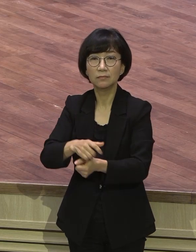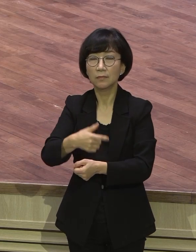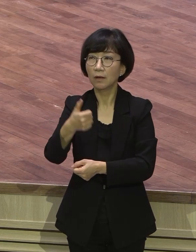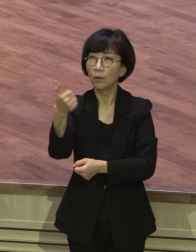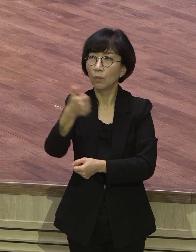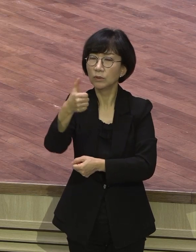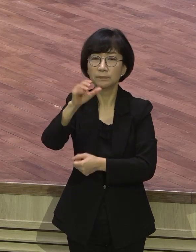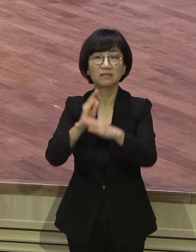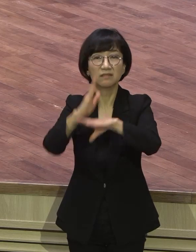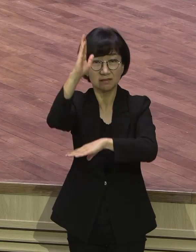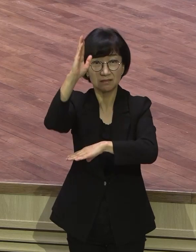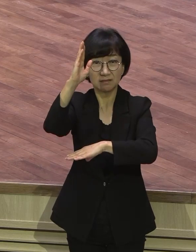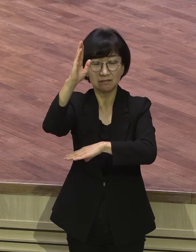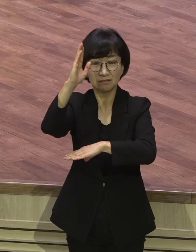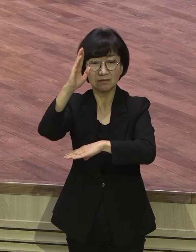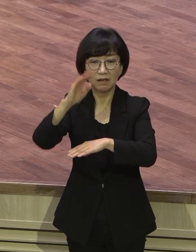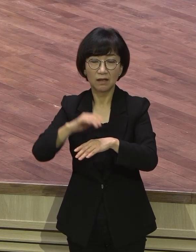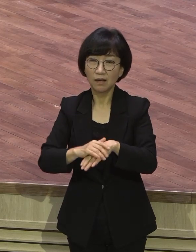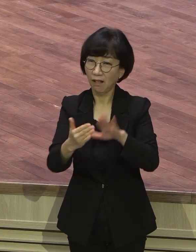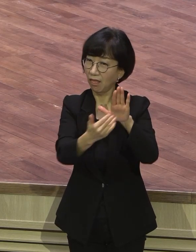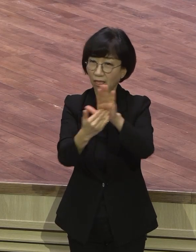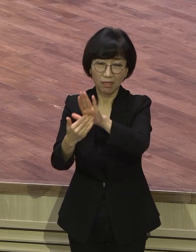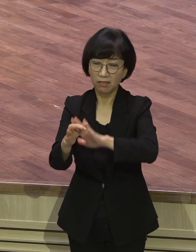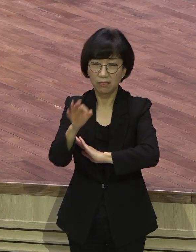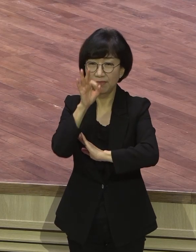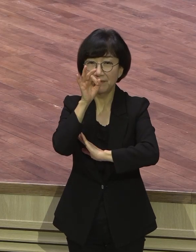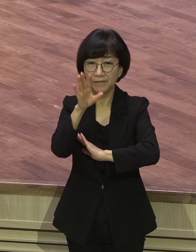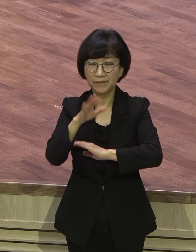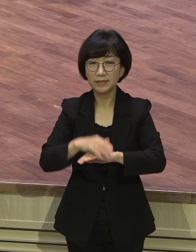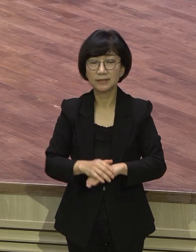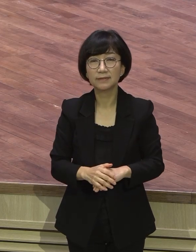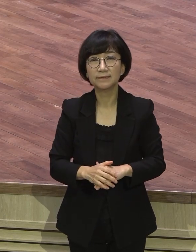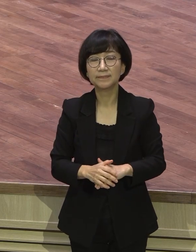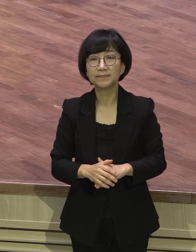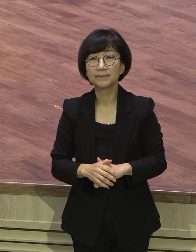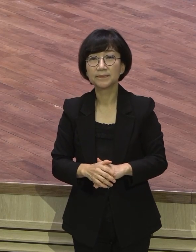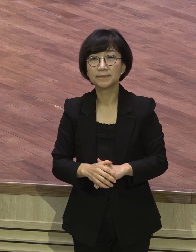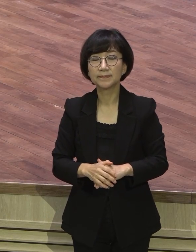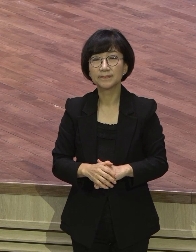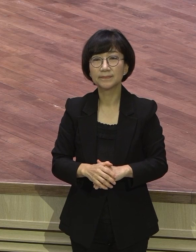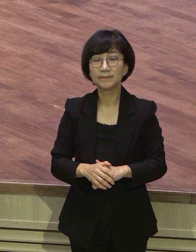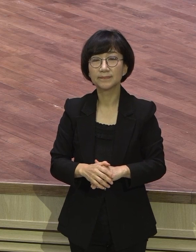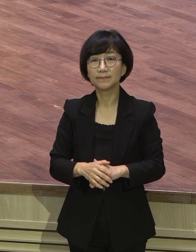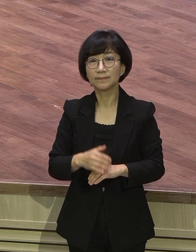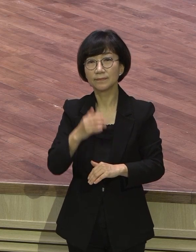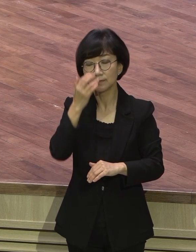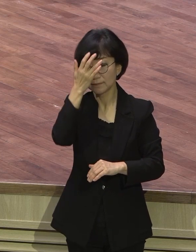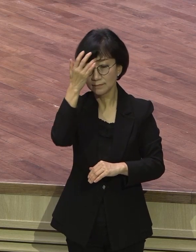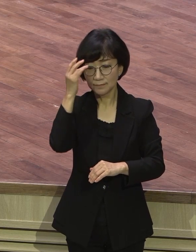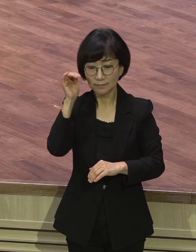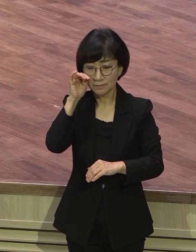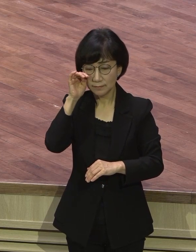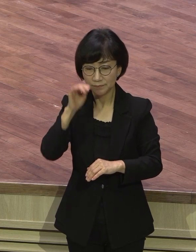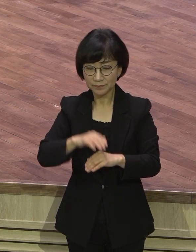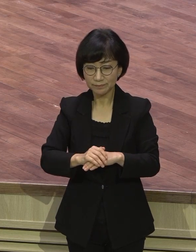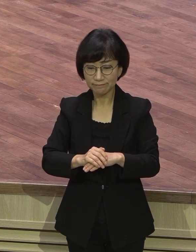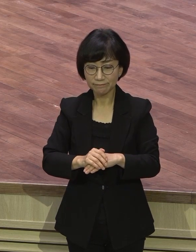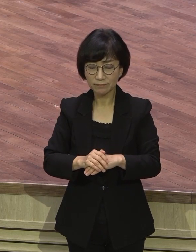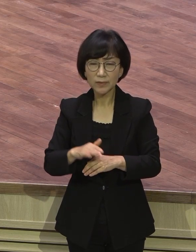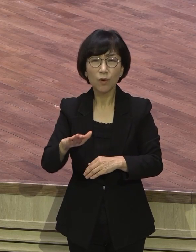감당 감당 못한다니까요. 이거 지금 이게 시작이라니까요. 우리는 살만큼 살았어요.